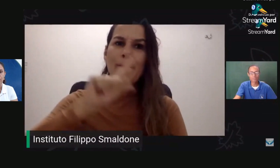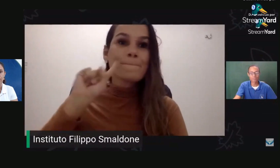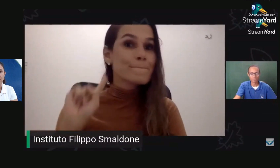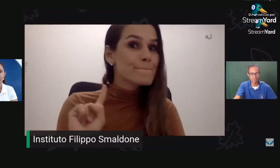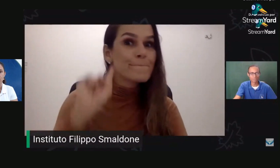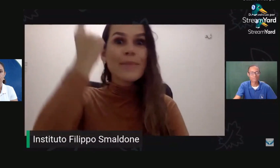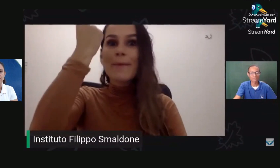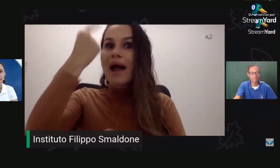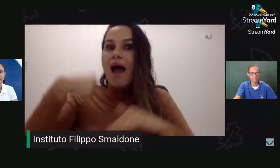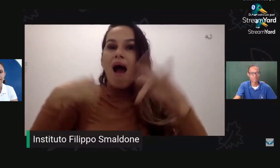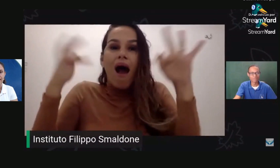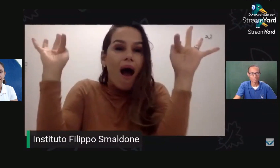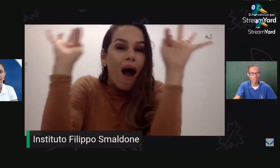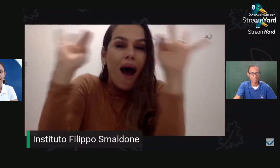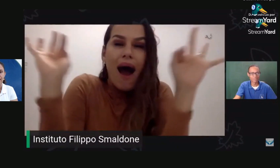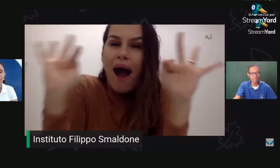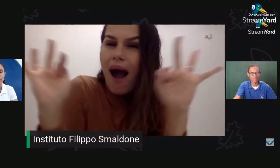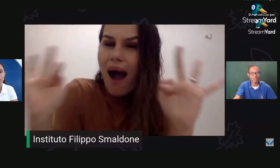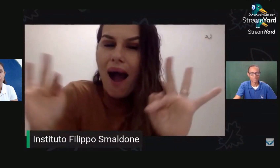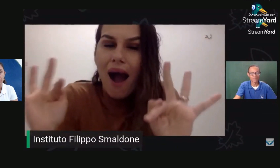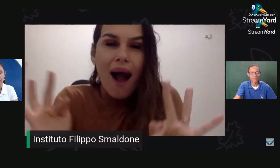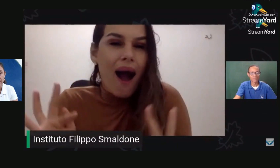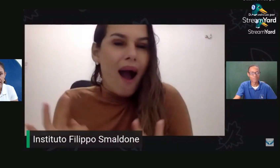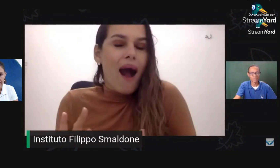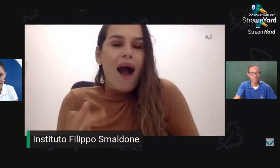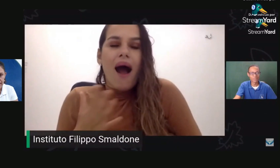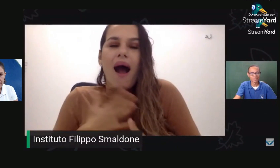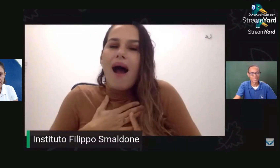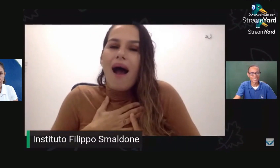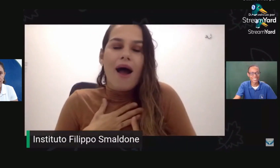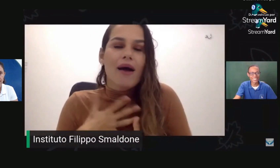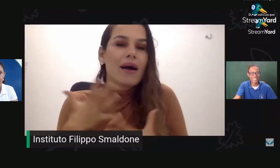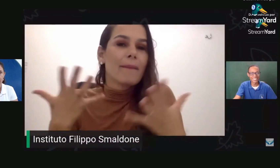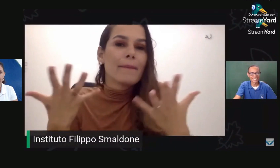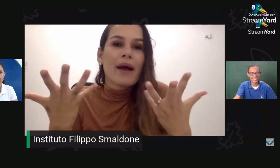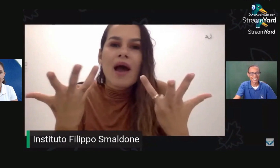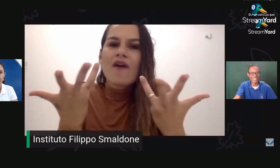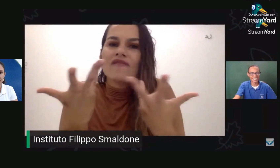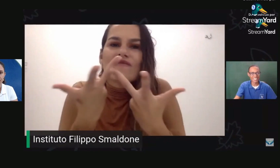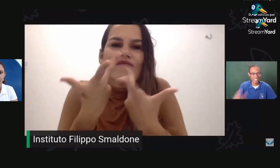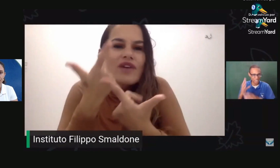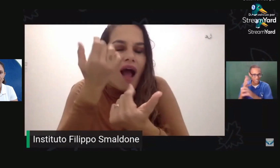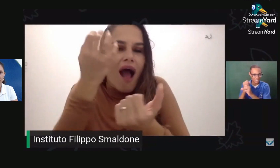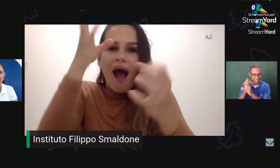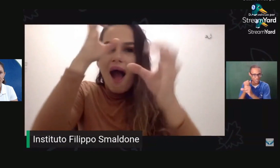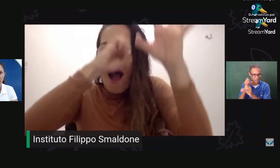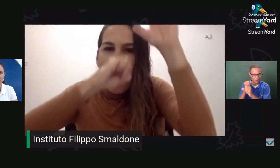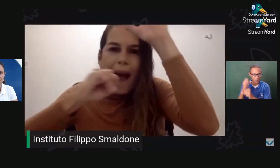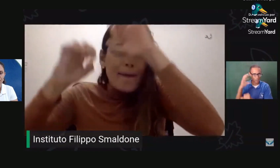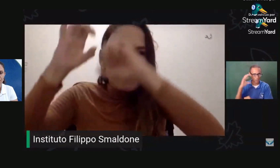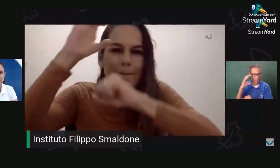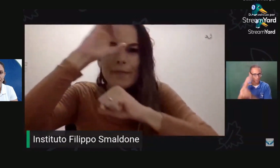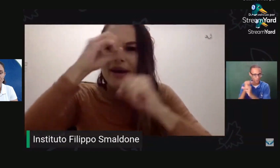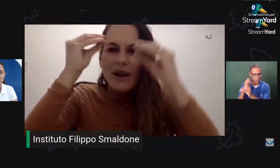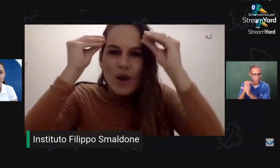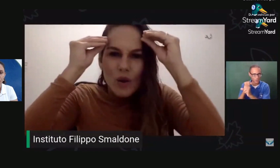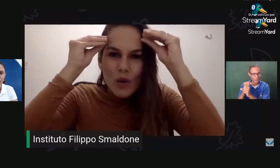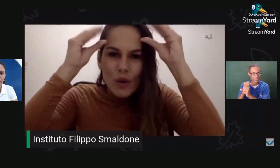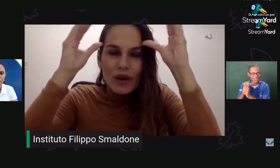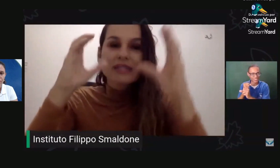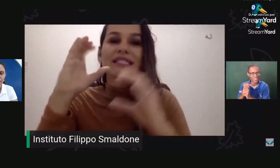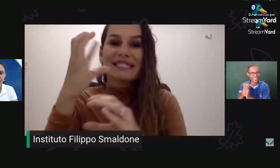na faculdade, consegui passar lá, né? E eu fiquei super feliz com essa conquista minha, porque foi maravilhoso, eu